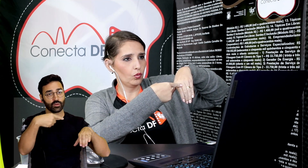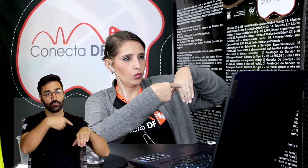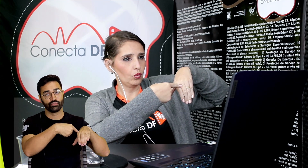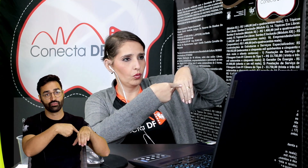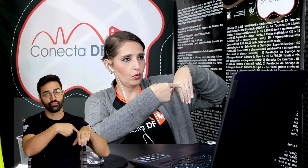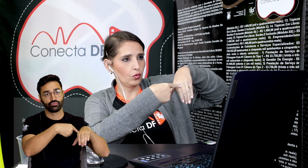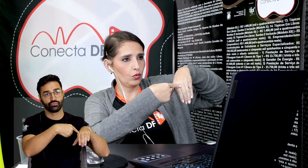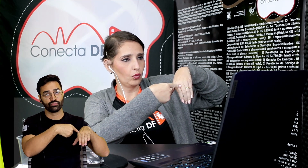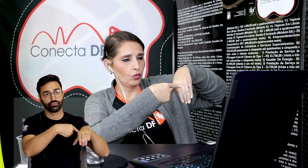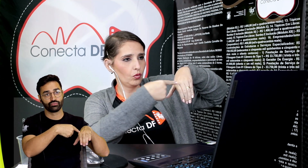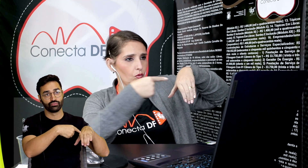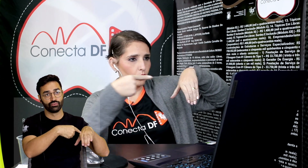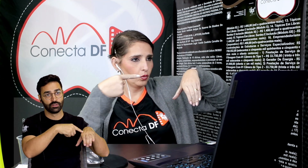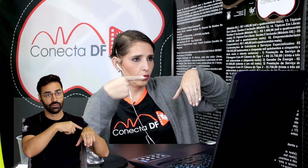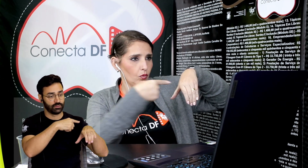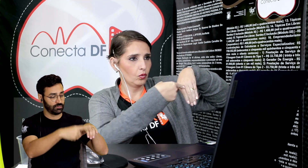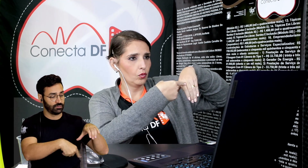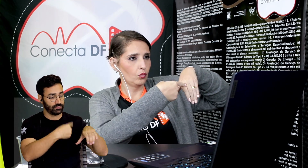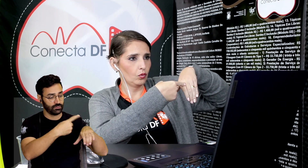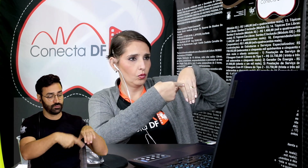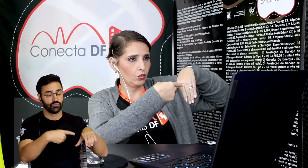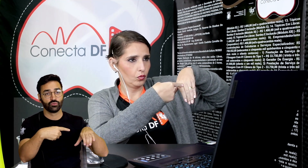Furou.